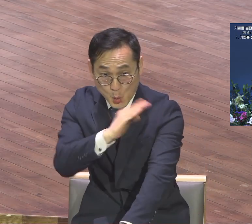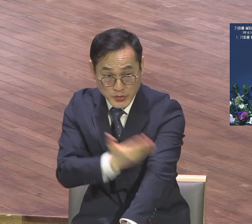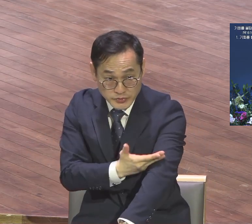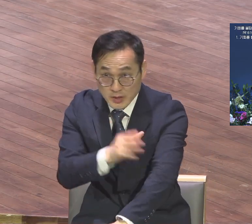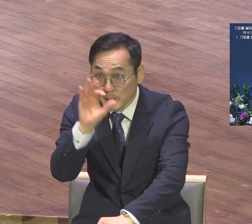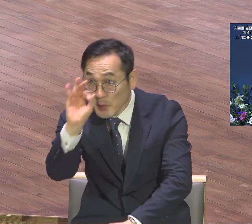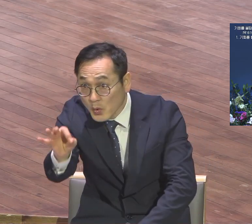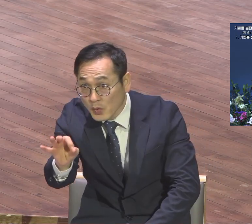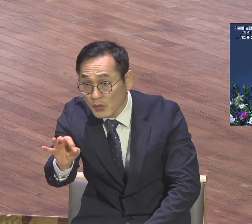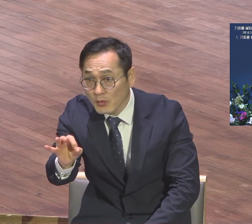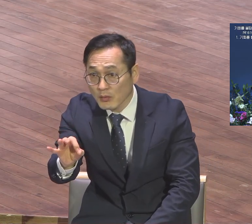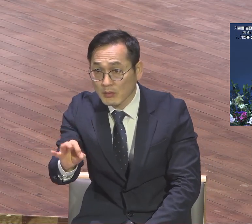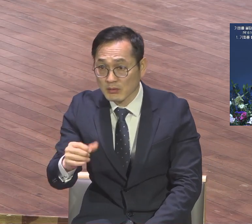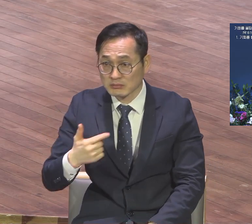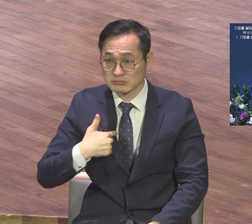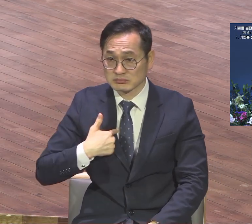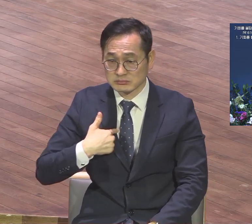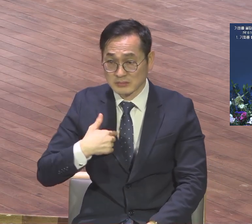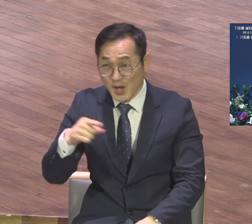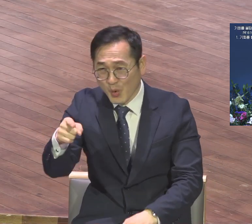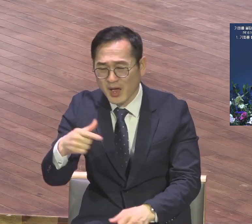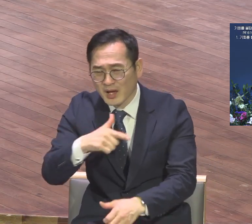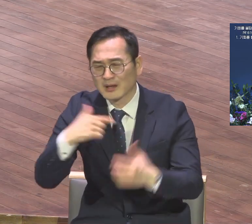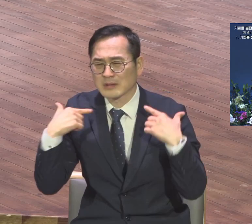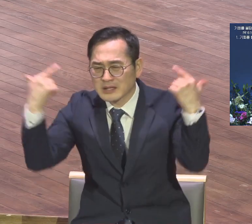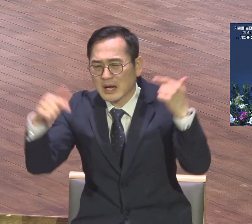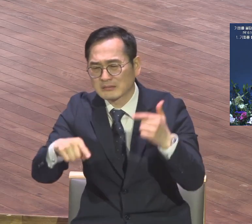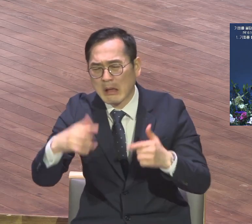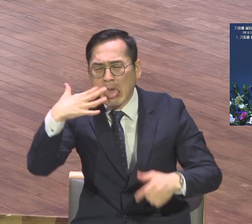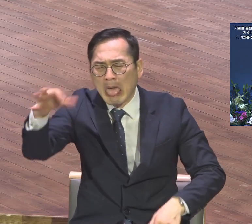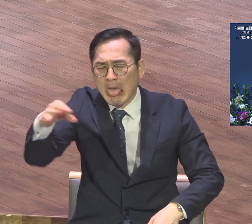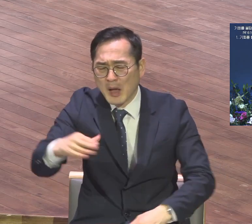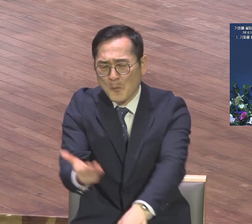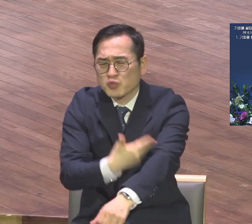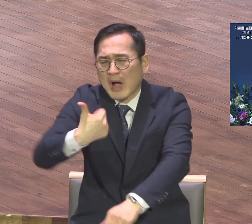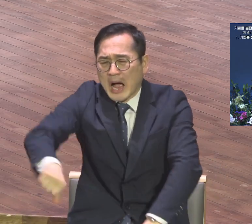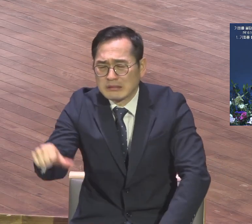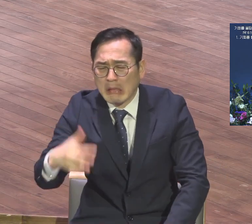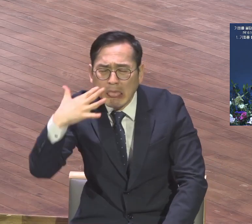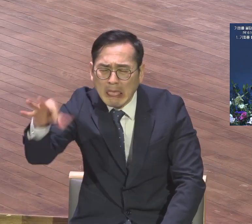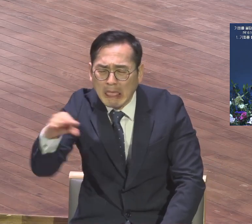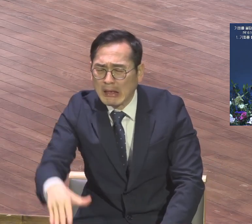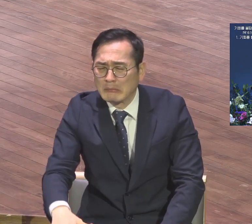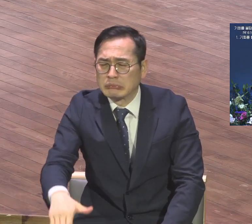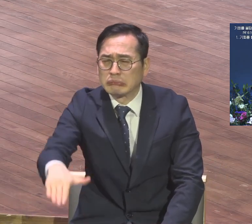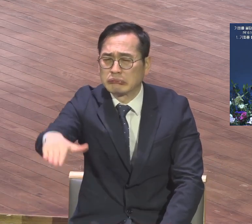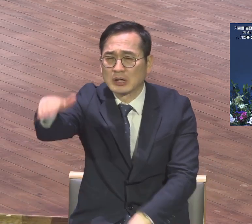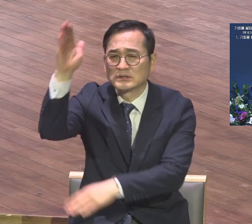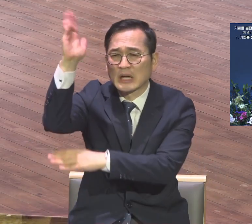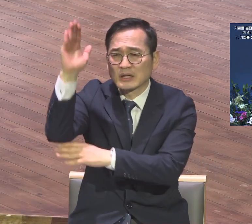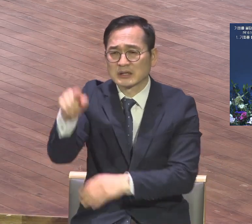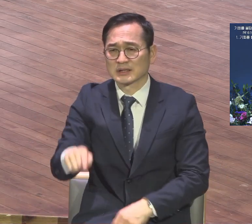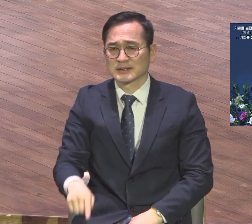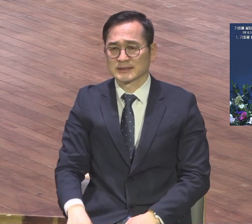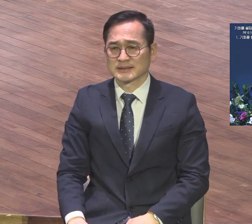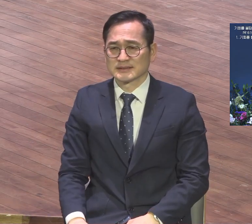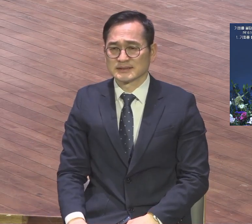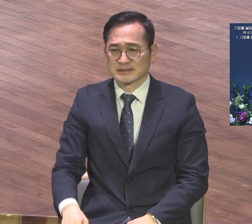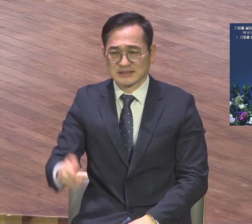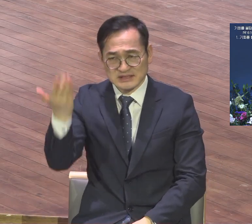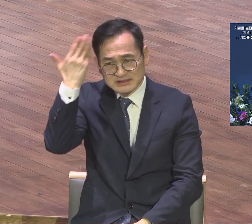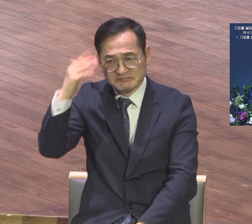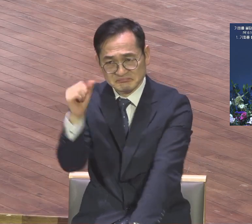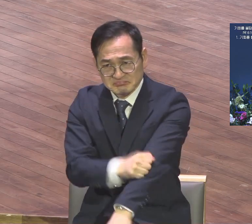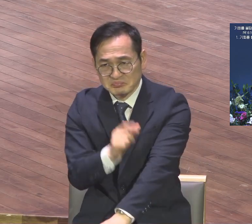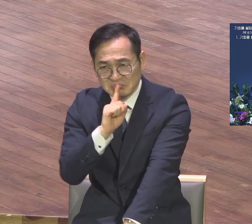오히려 불쾌하게 자존심 상해. 아 저게 아이고 저 목소지 뭐 지금 뭐 메시지를 해 지금 뭘 안쓰러